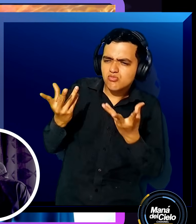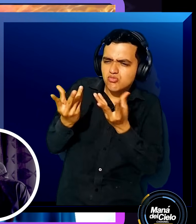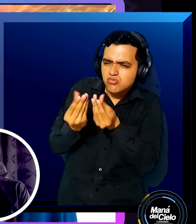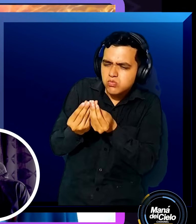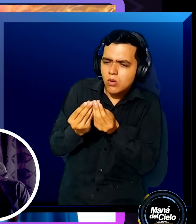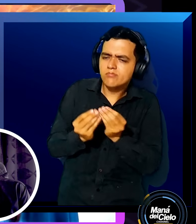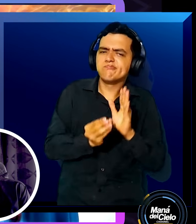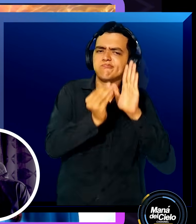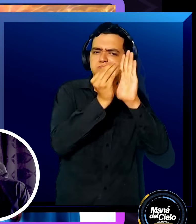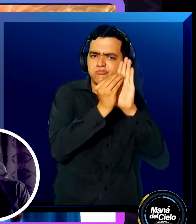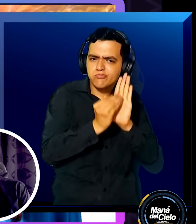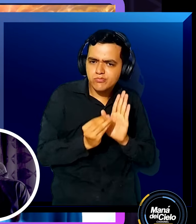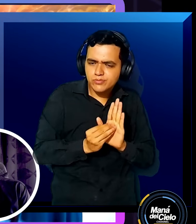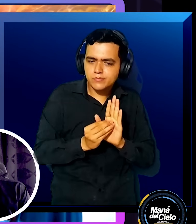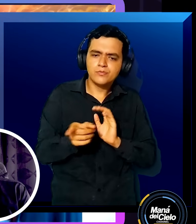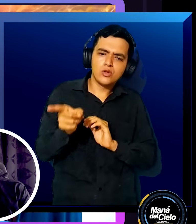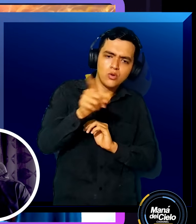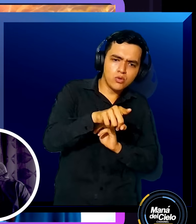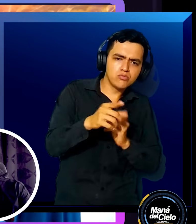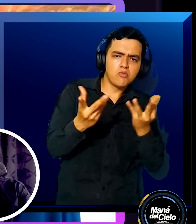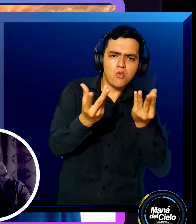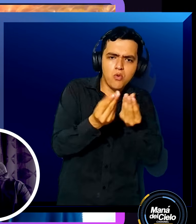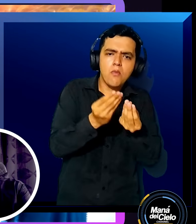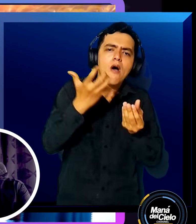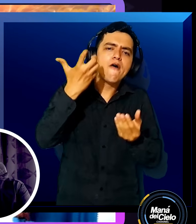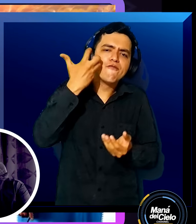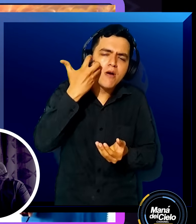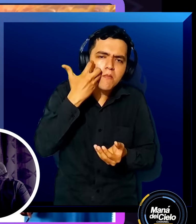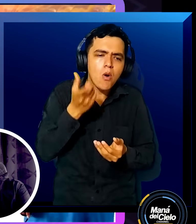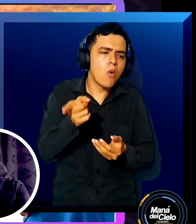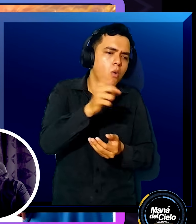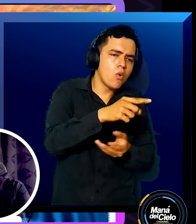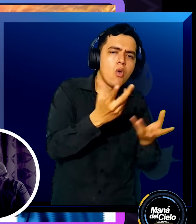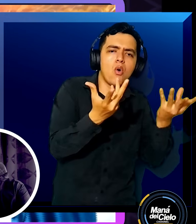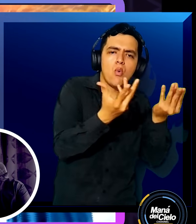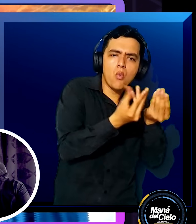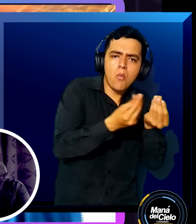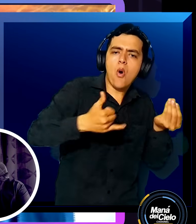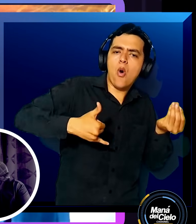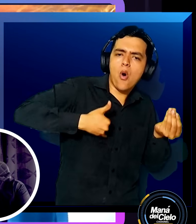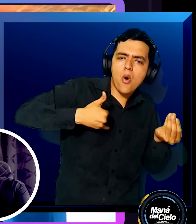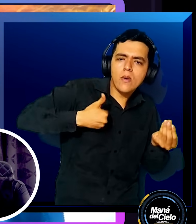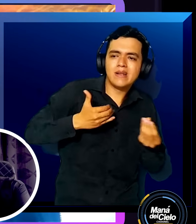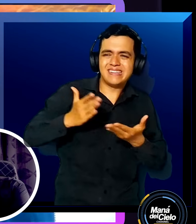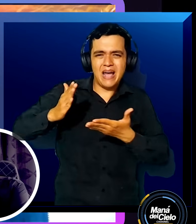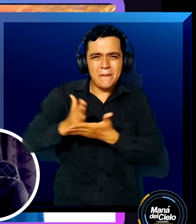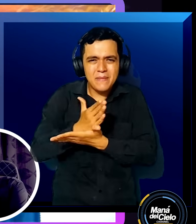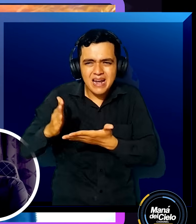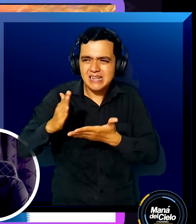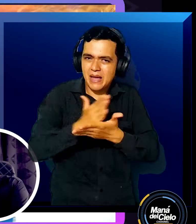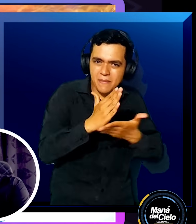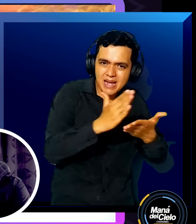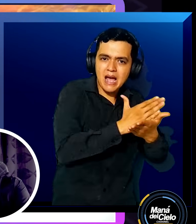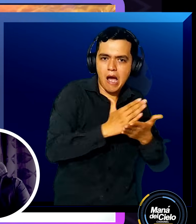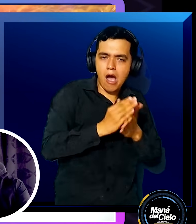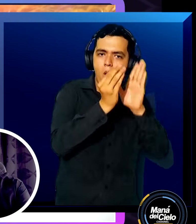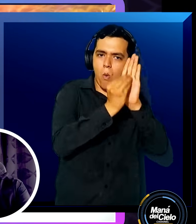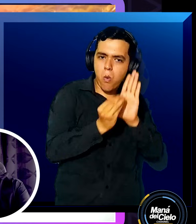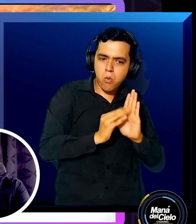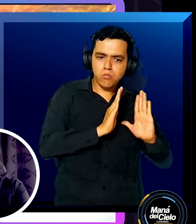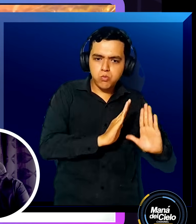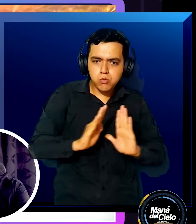carne, de plátano, de yuca, de arroz, de chuño, los que comen.